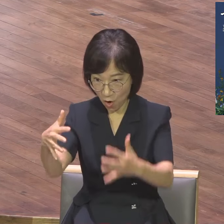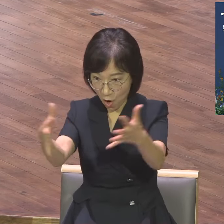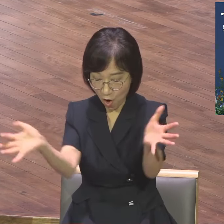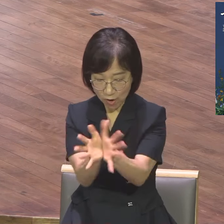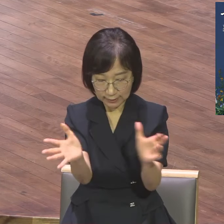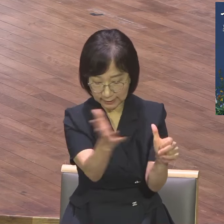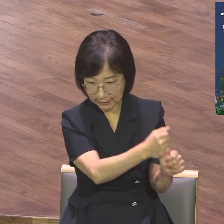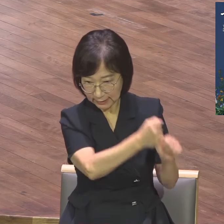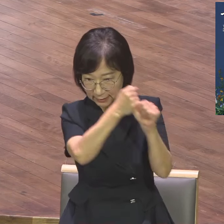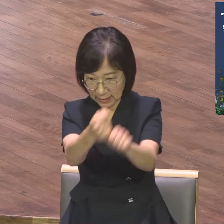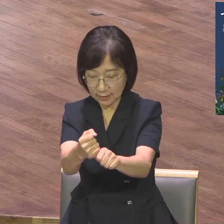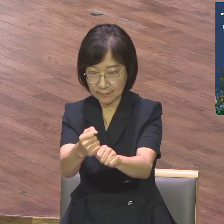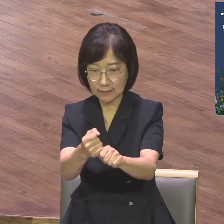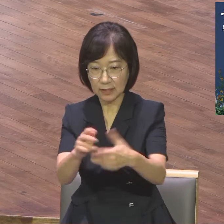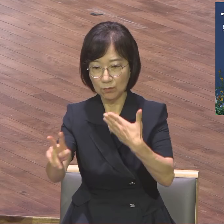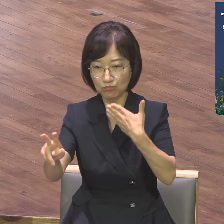거예요.